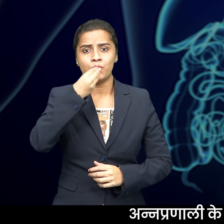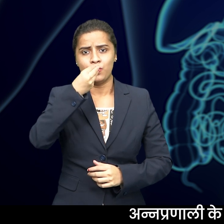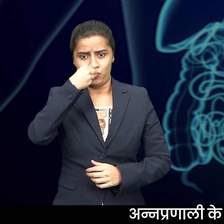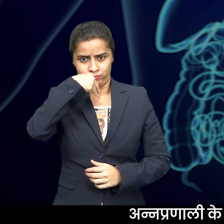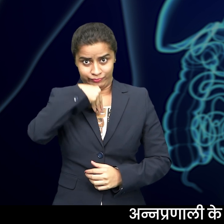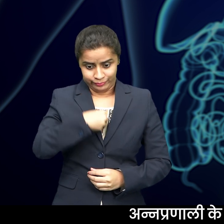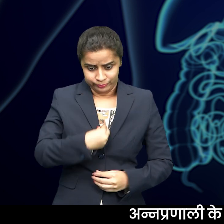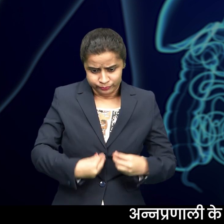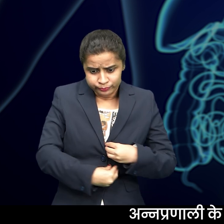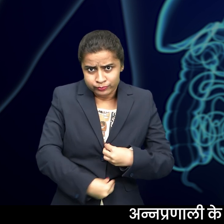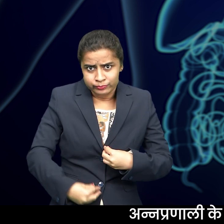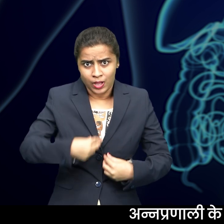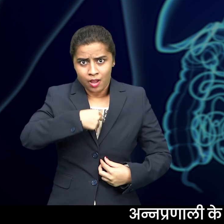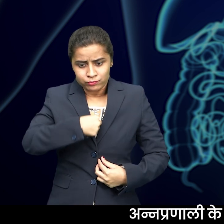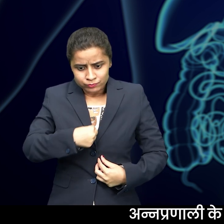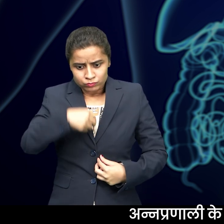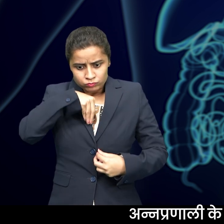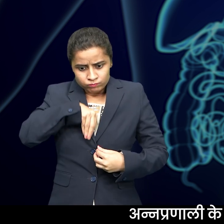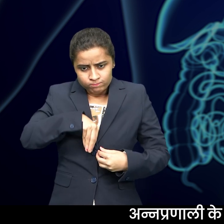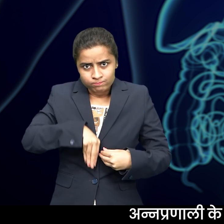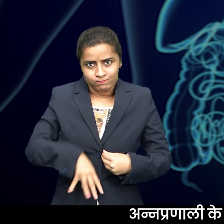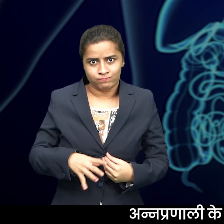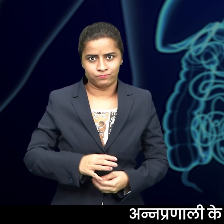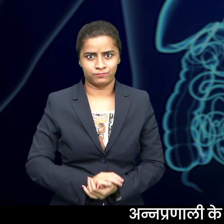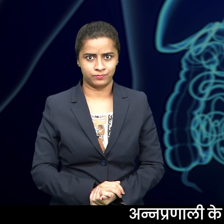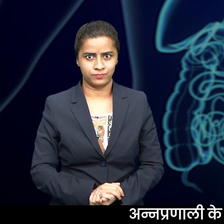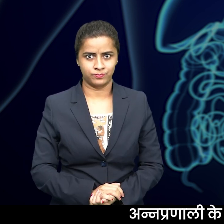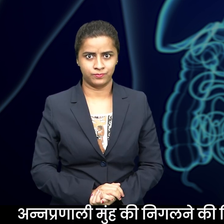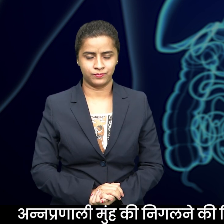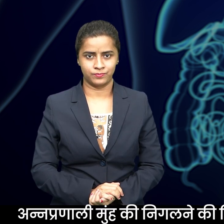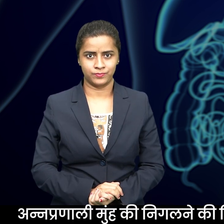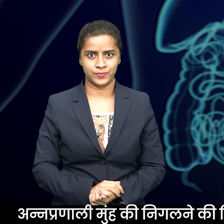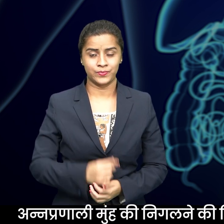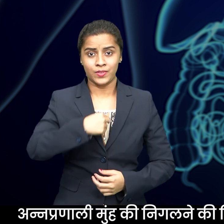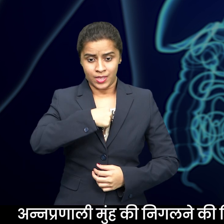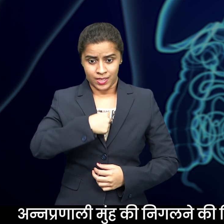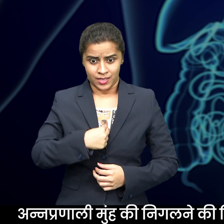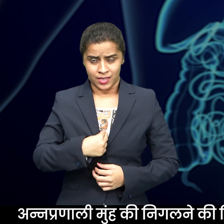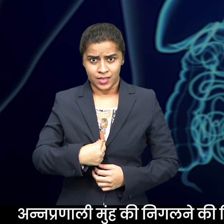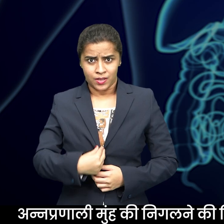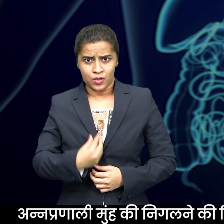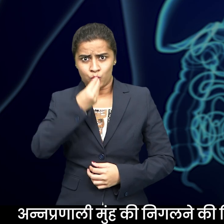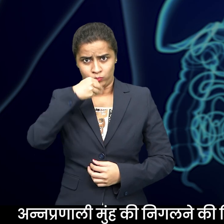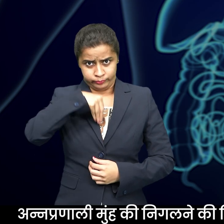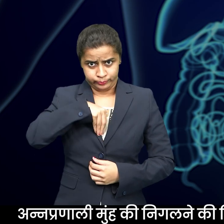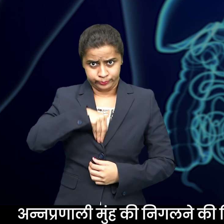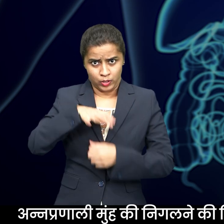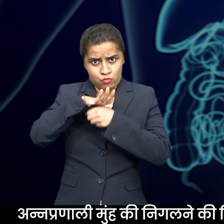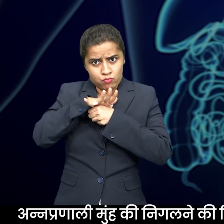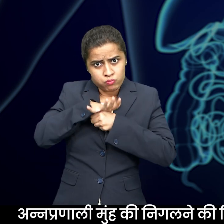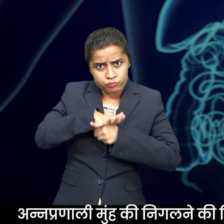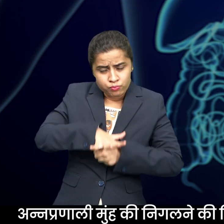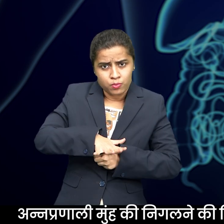अन्न प्रणाली के माध्यम से भोजन की यात्रा। अन्न प्रणाली मुंह की निगलने